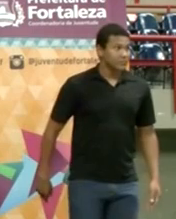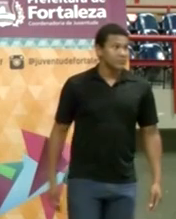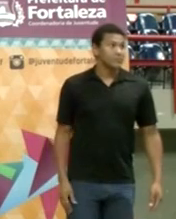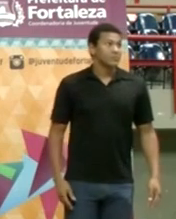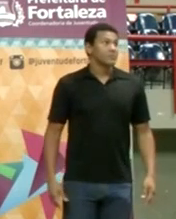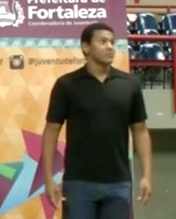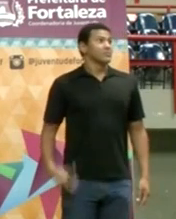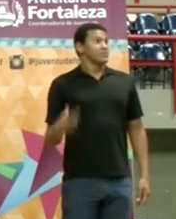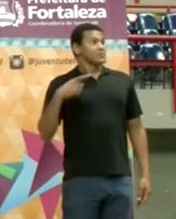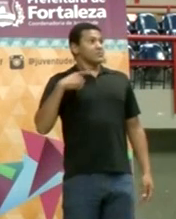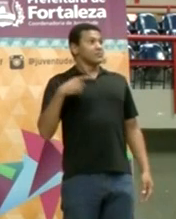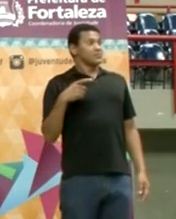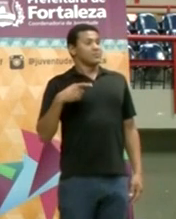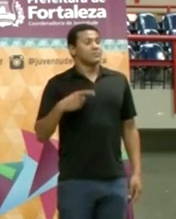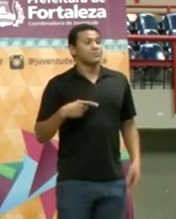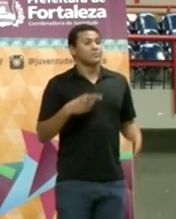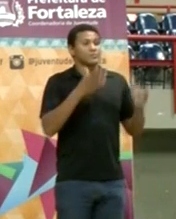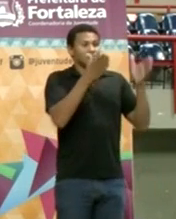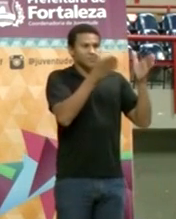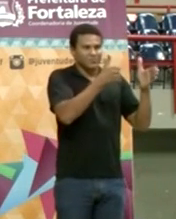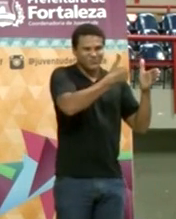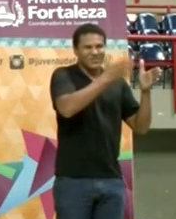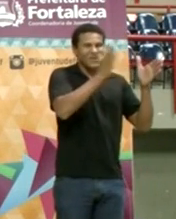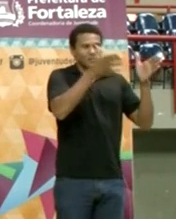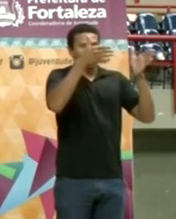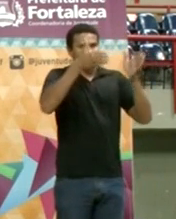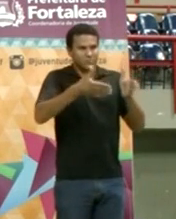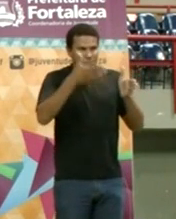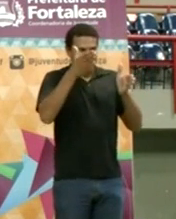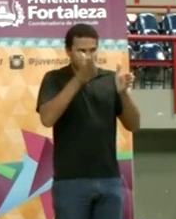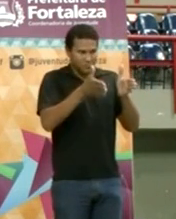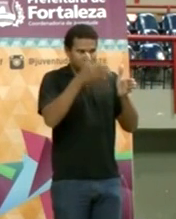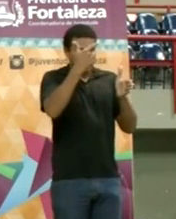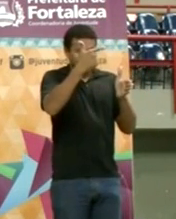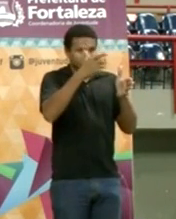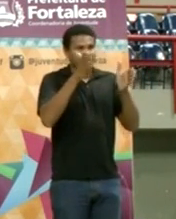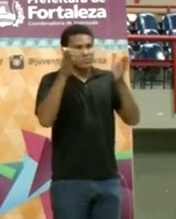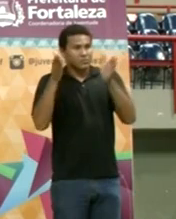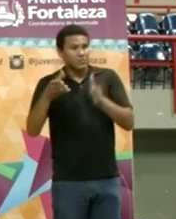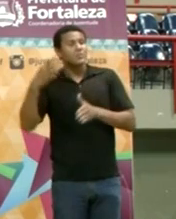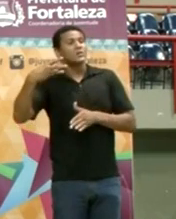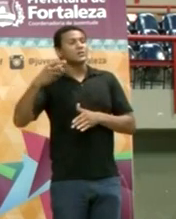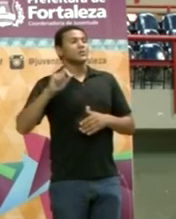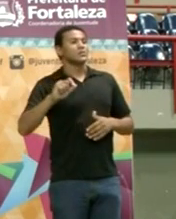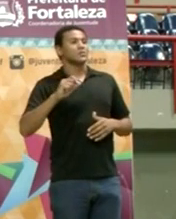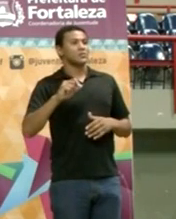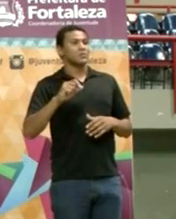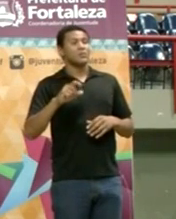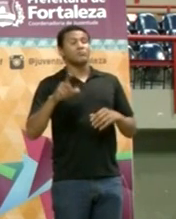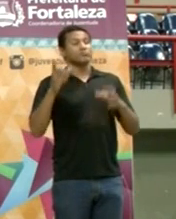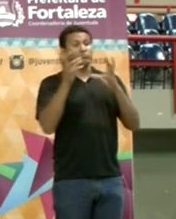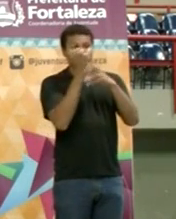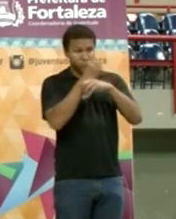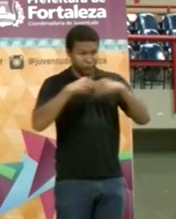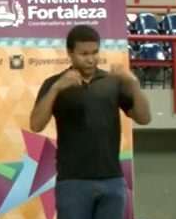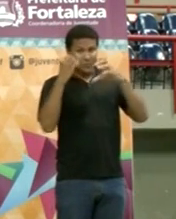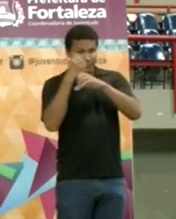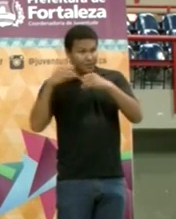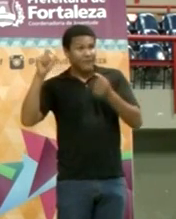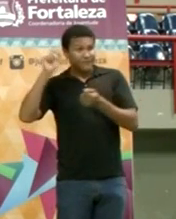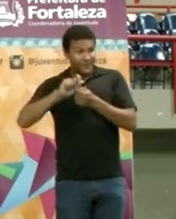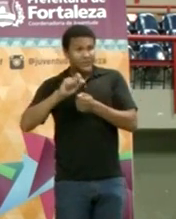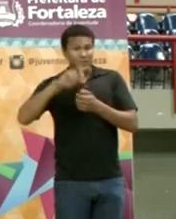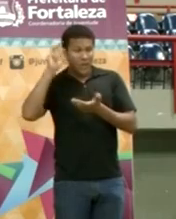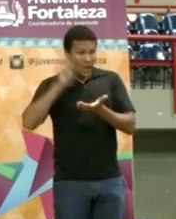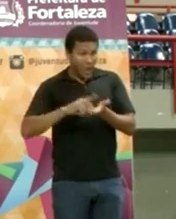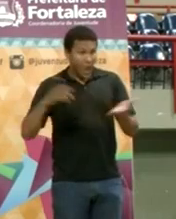o terceiro evento que tem que acontecer no caso de um vírus, depois que ele abandona a cápsula, é ele se replicar. Isso vai